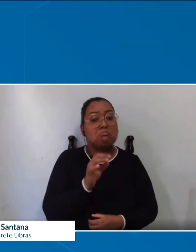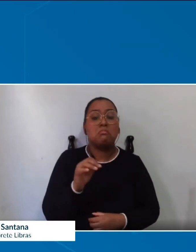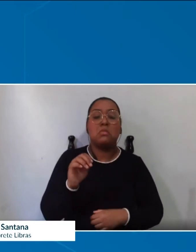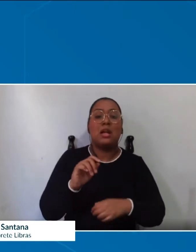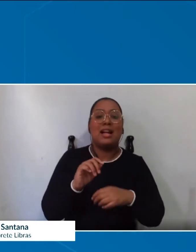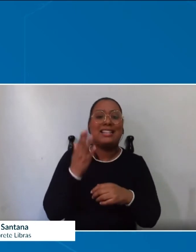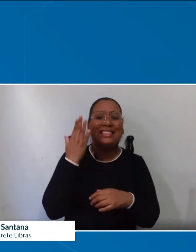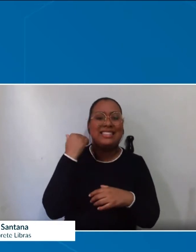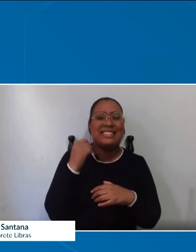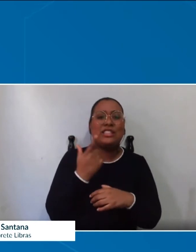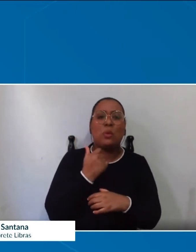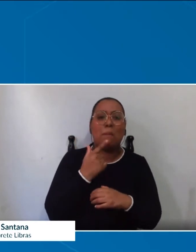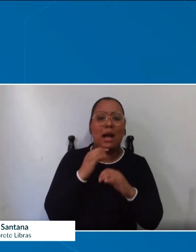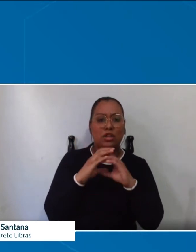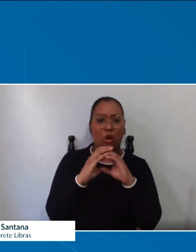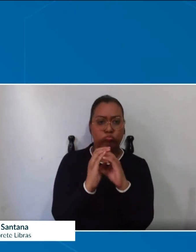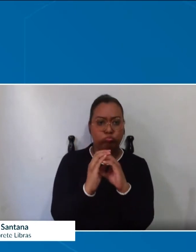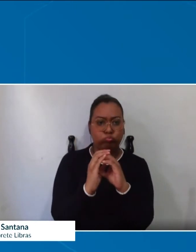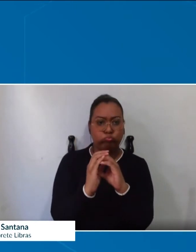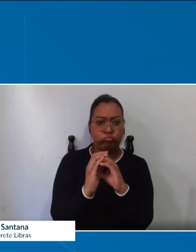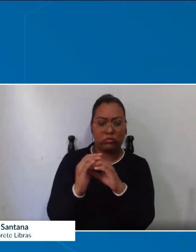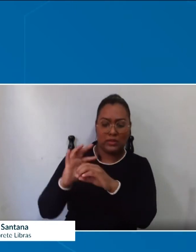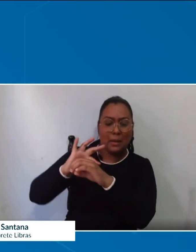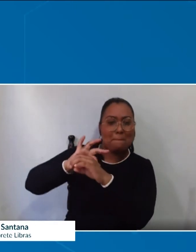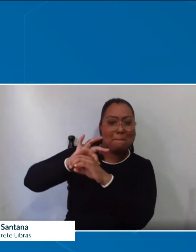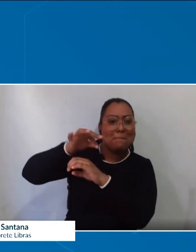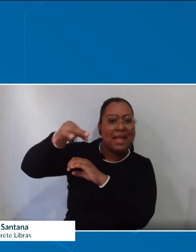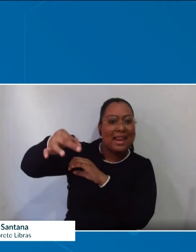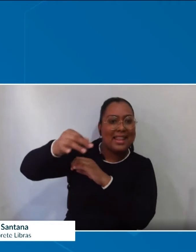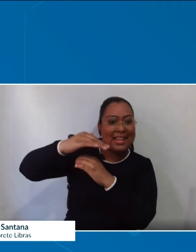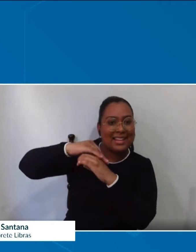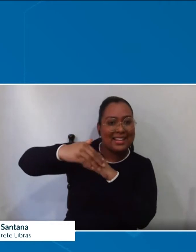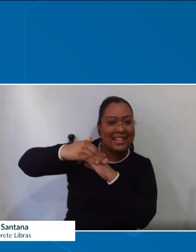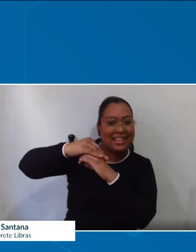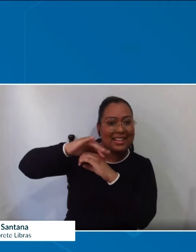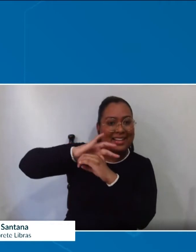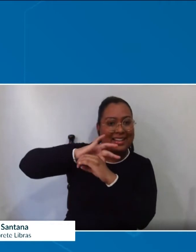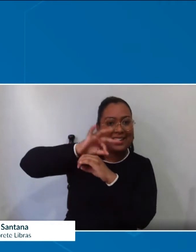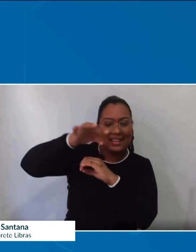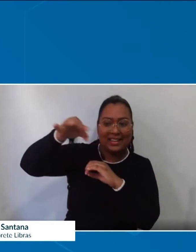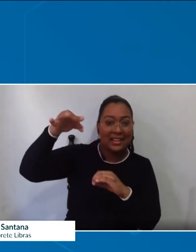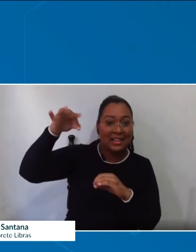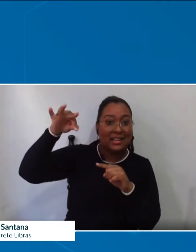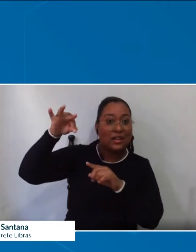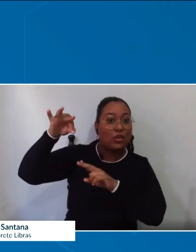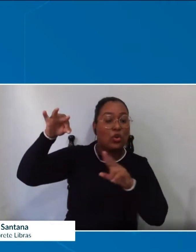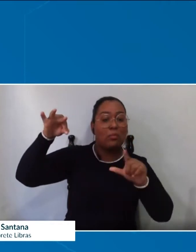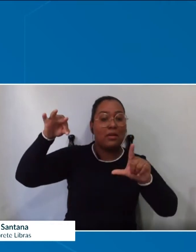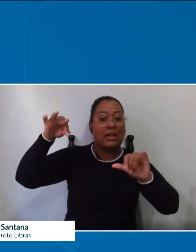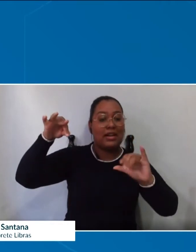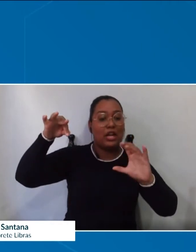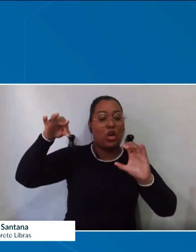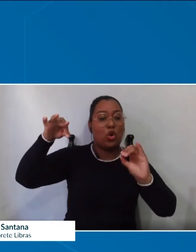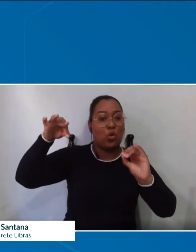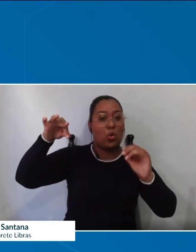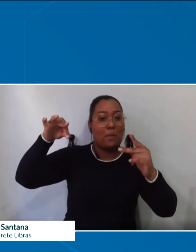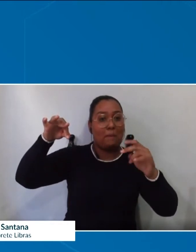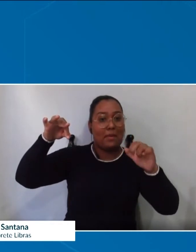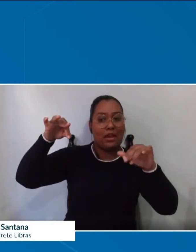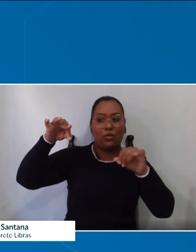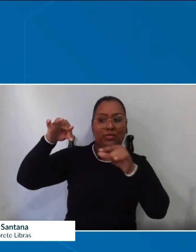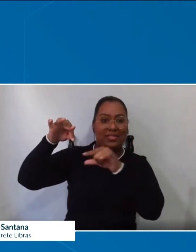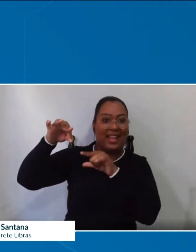tomate, da pele do tomate, como alguns chamam, né? Nós extraímos uma substância química que se chama licopeno, que é muito